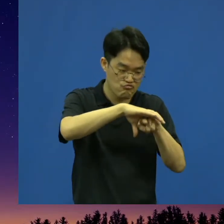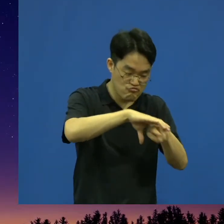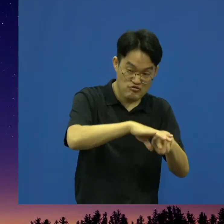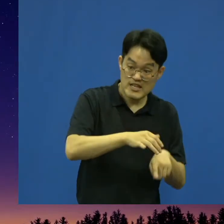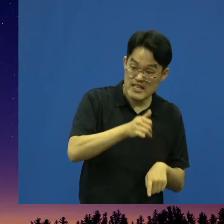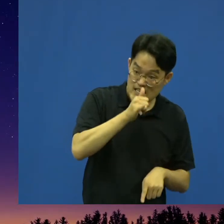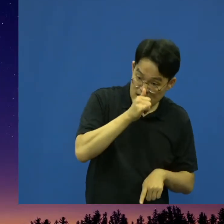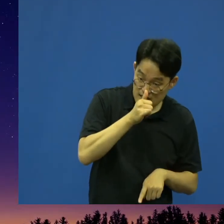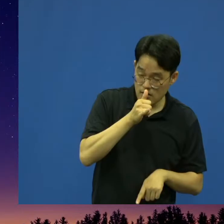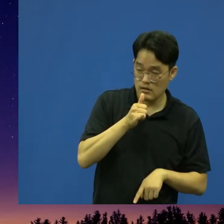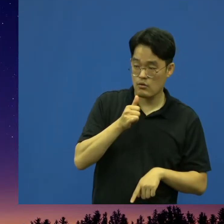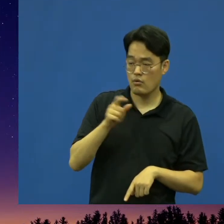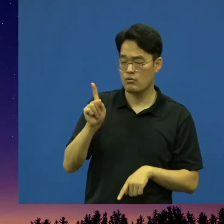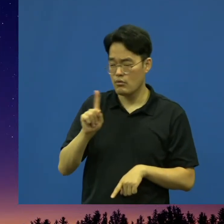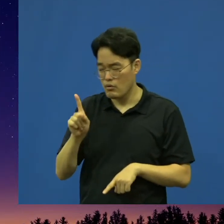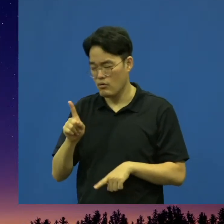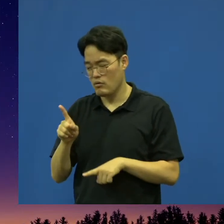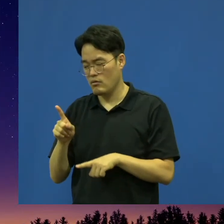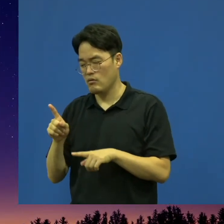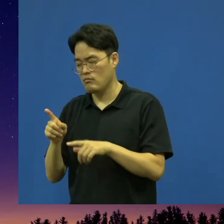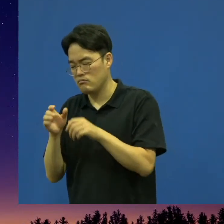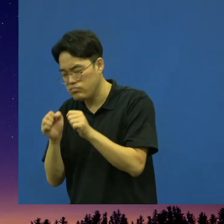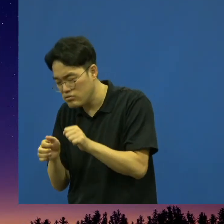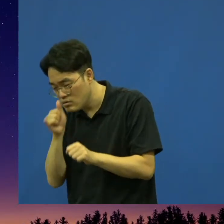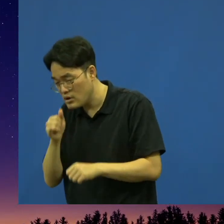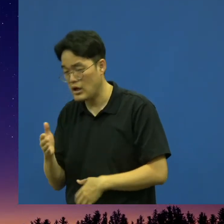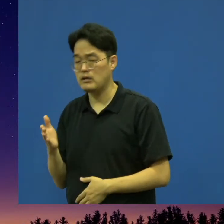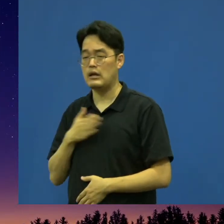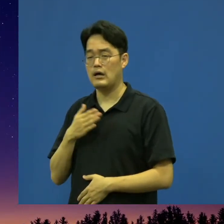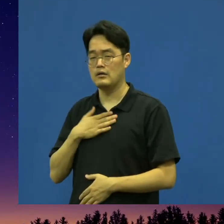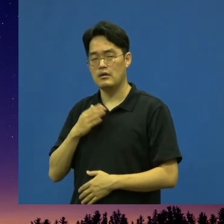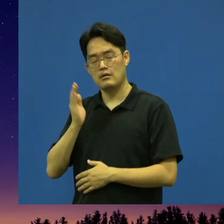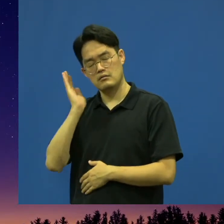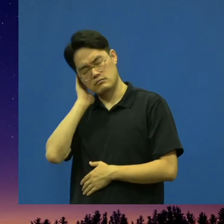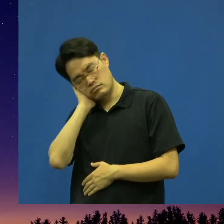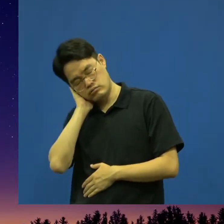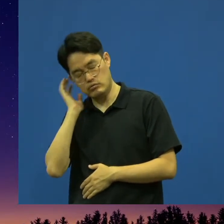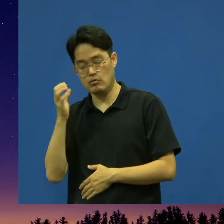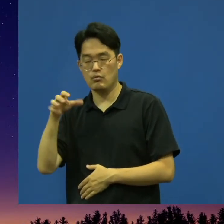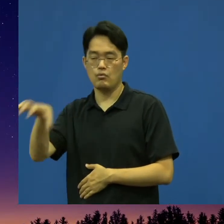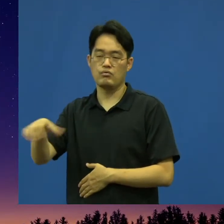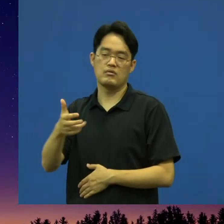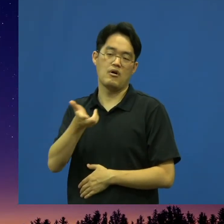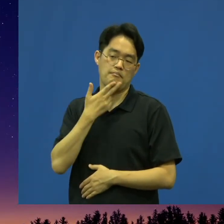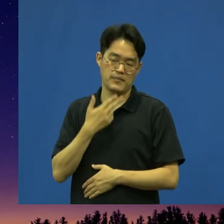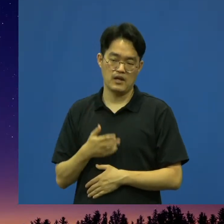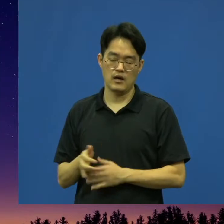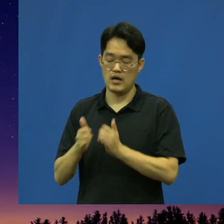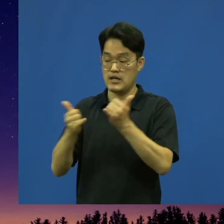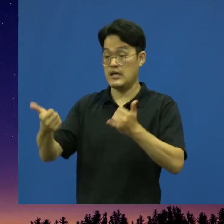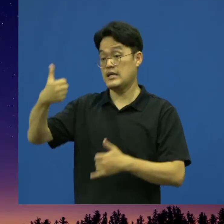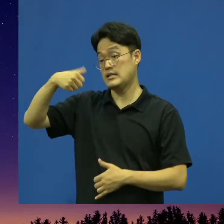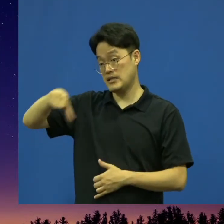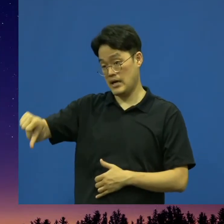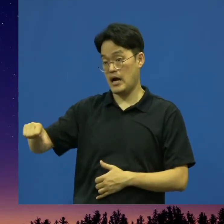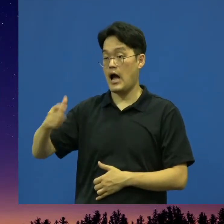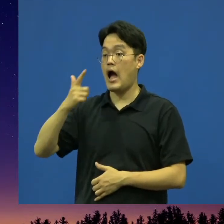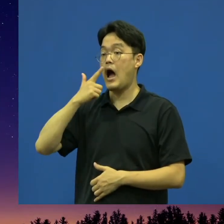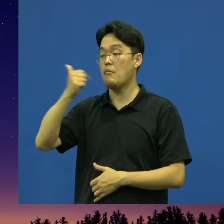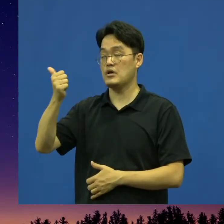둘 곳도 없다 하시더라. 인자가 아버지의 영광으로 그 천사들과 함께